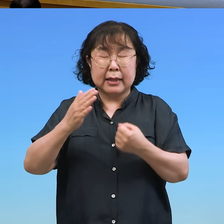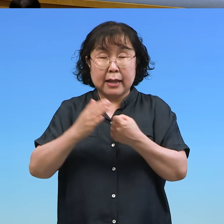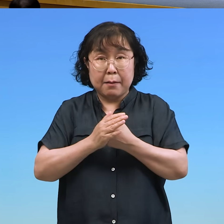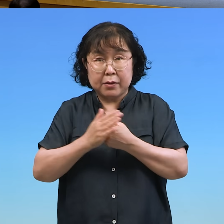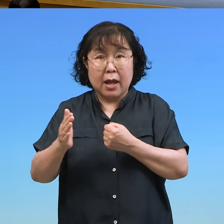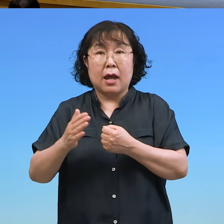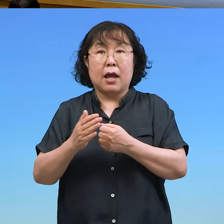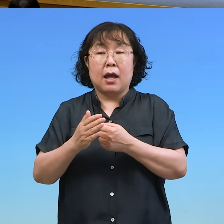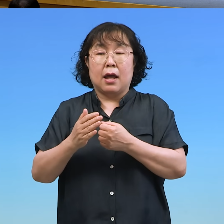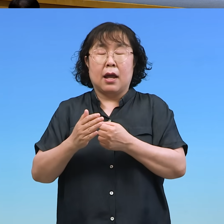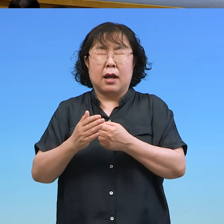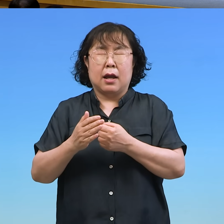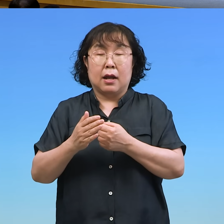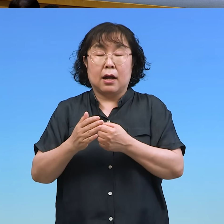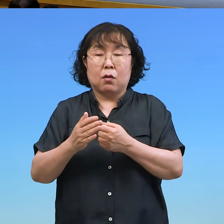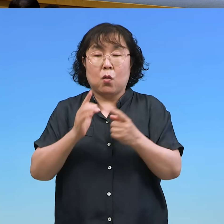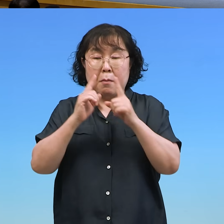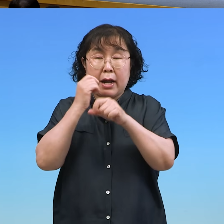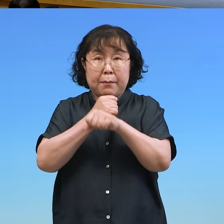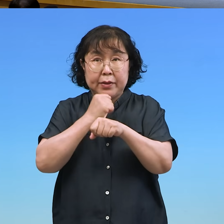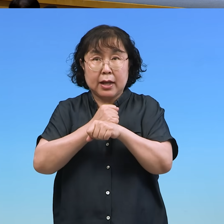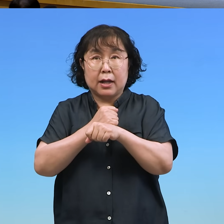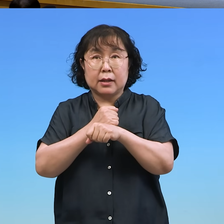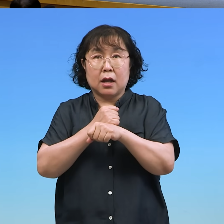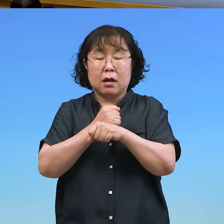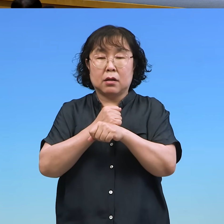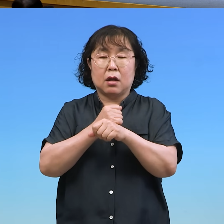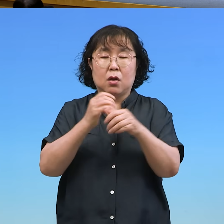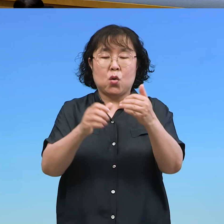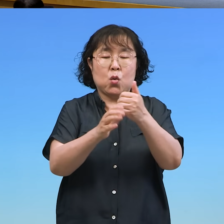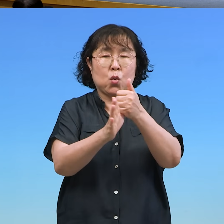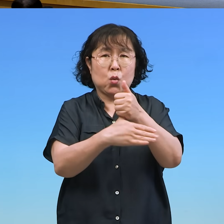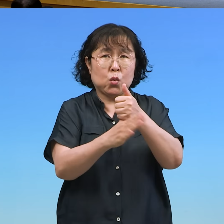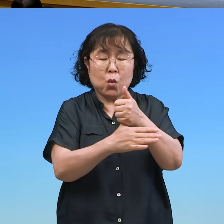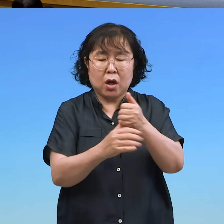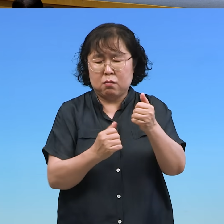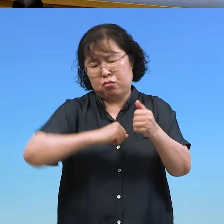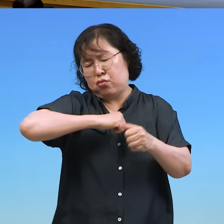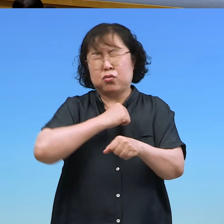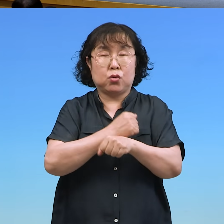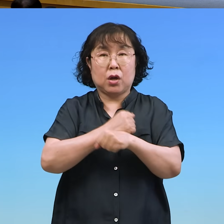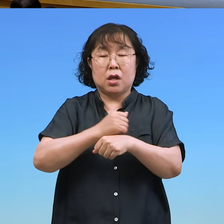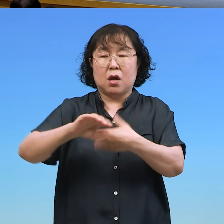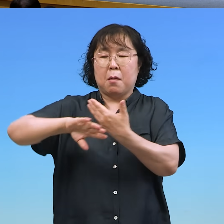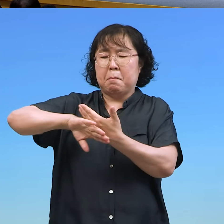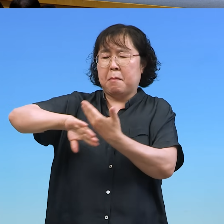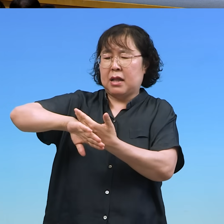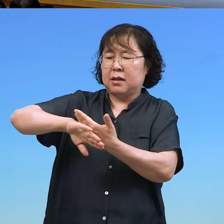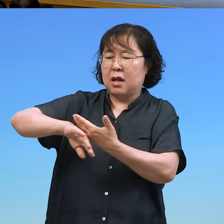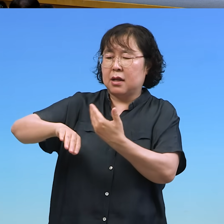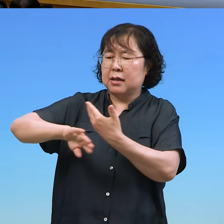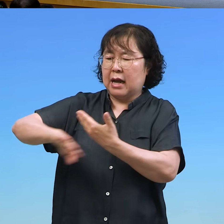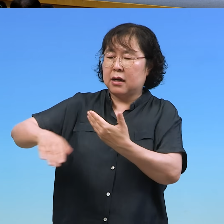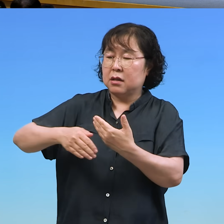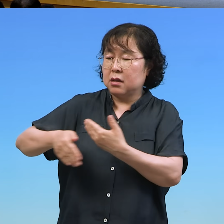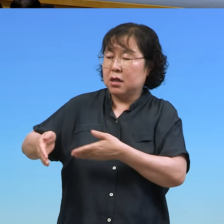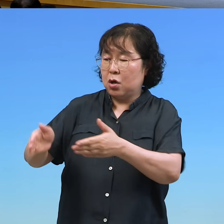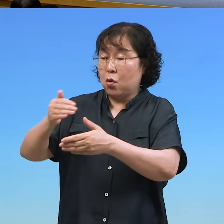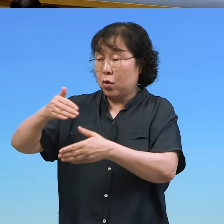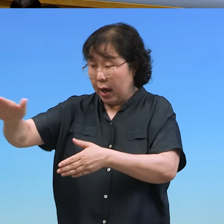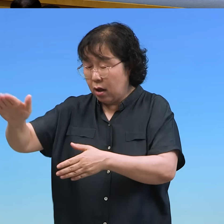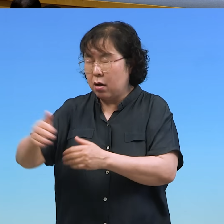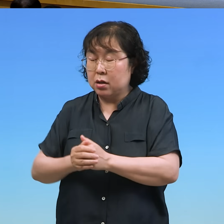하시니라. 그래서 이제 요나가요, 이제 불순종해요. 난 그렇게는 못합니다. 그래서 정반대길로 갑니다. 그게